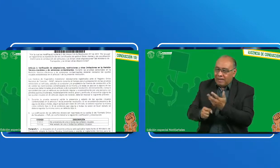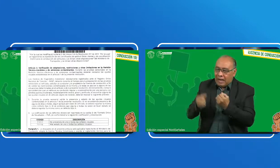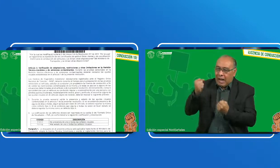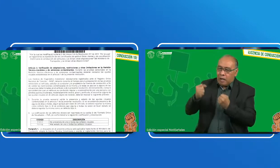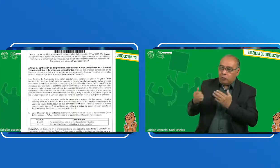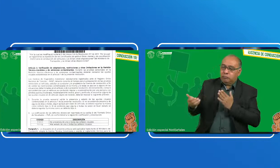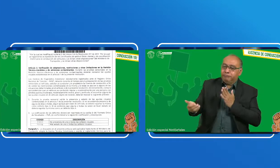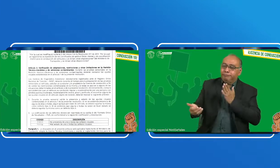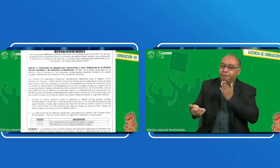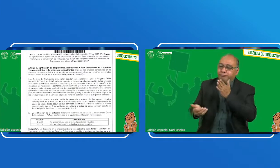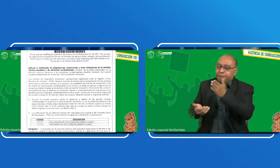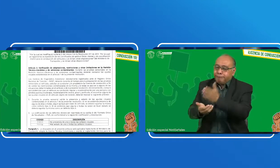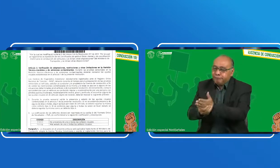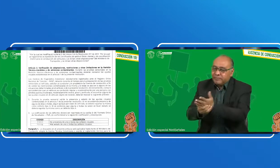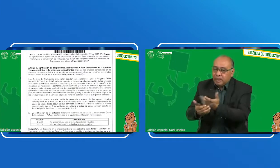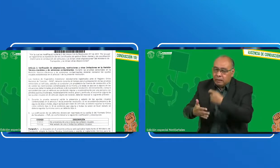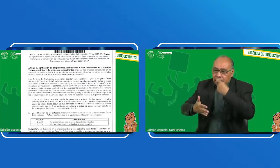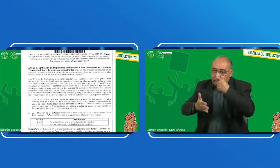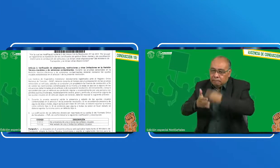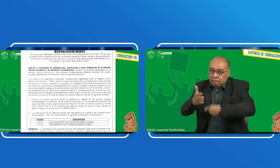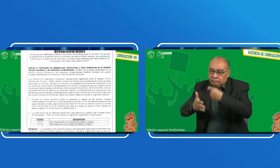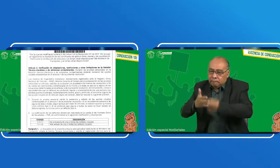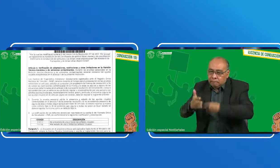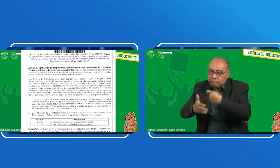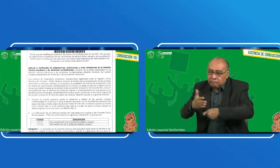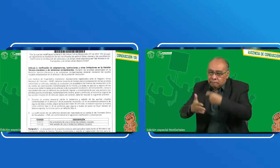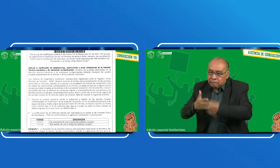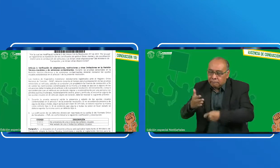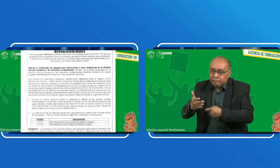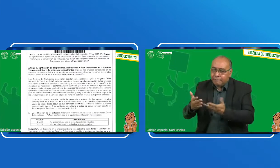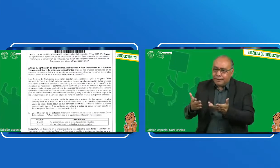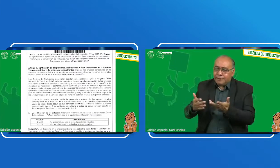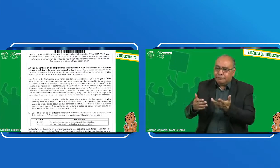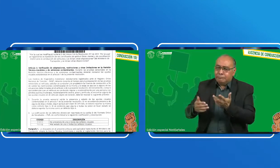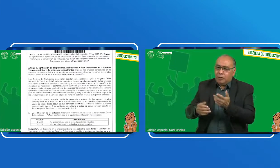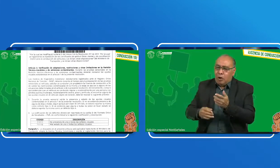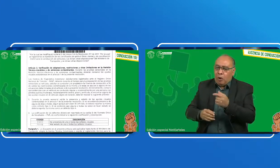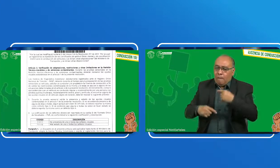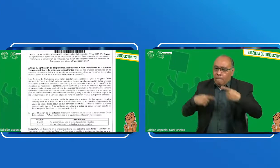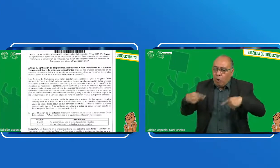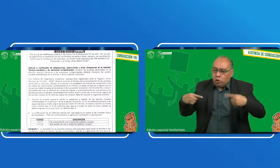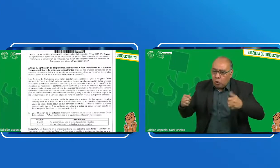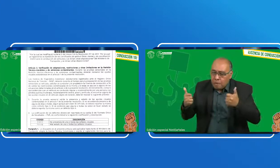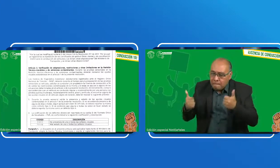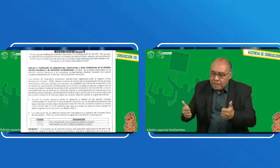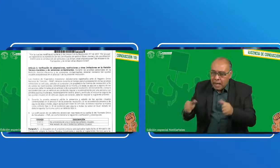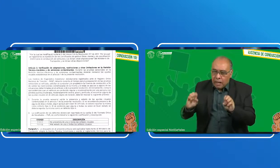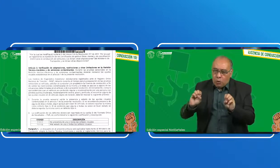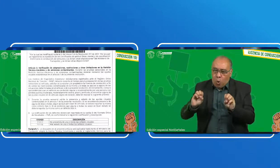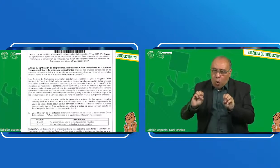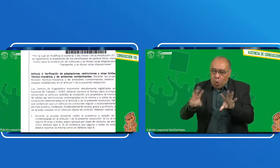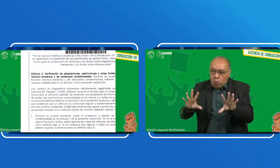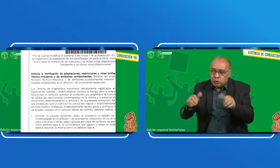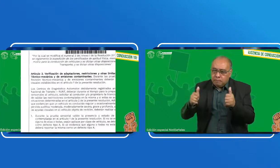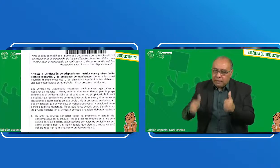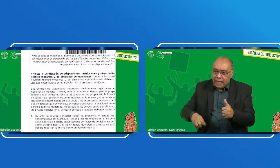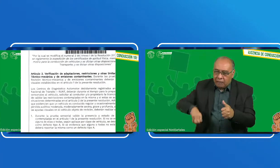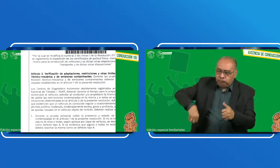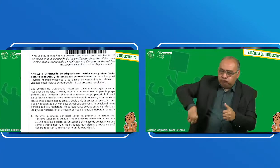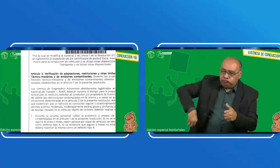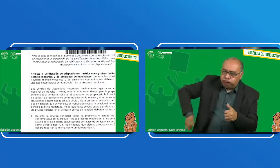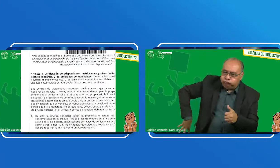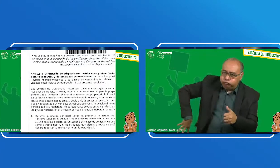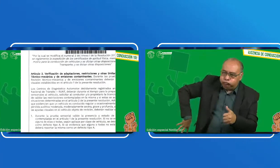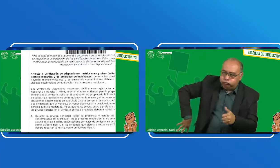a futuro, ustedes saben que muchas veces en estos centros de diagnóstico se hace la revisión, por